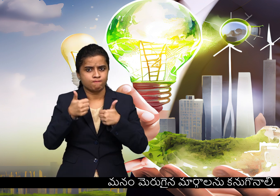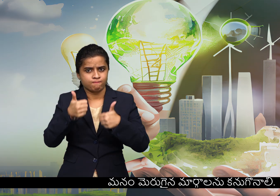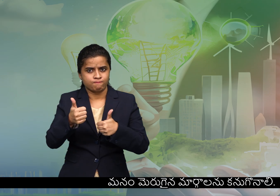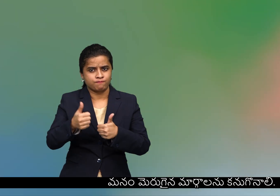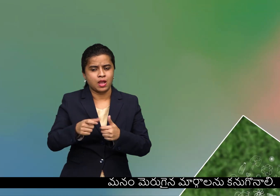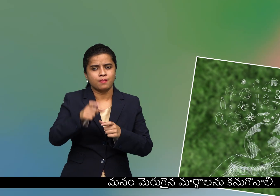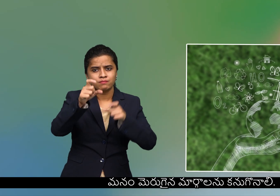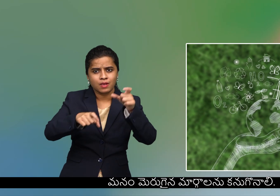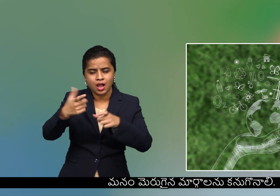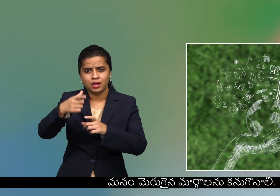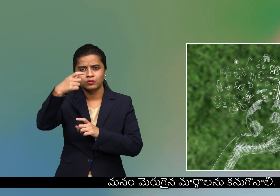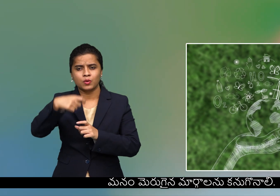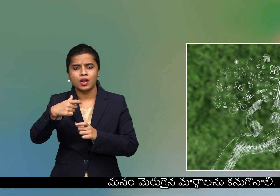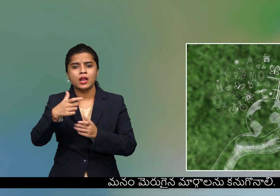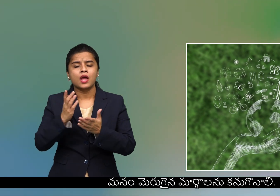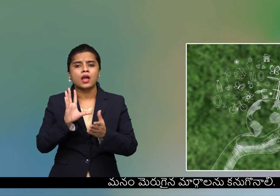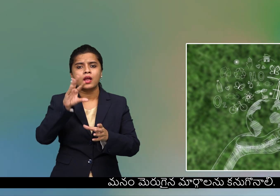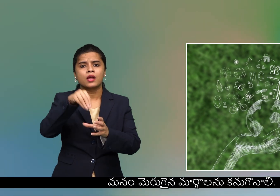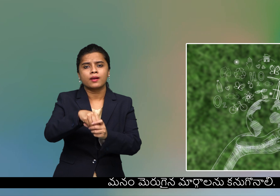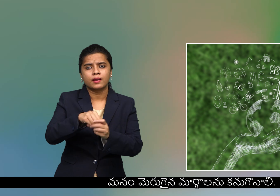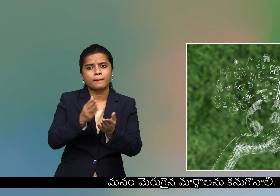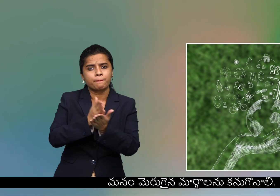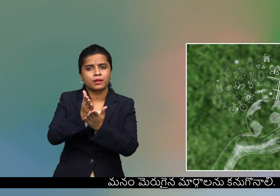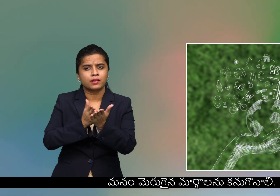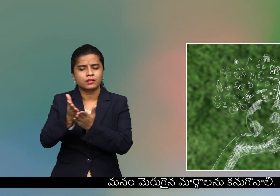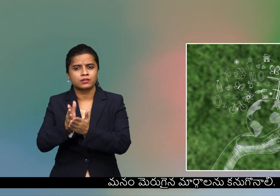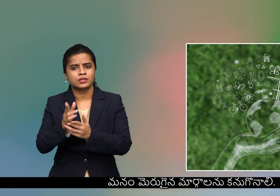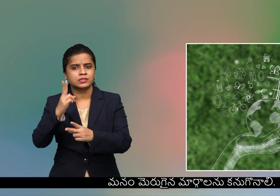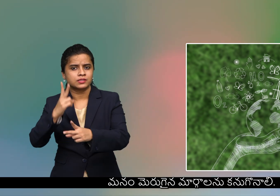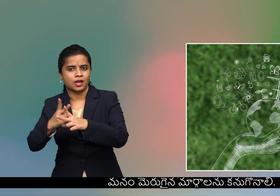మనం మెరుగైన మార్గాలను కనుగొనాలి.